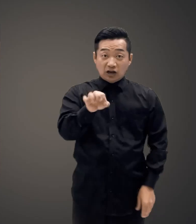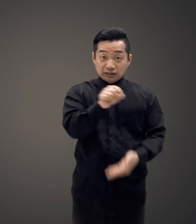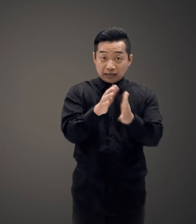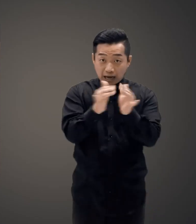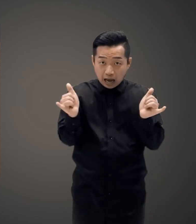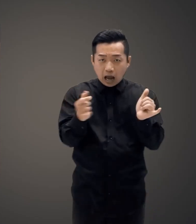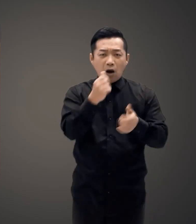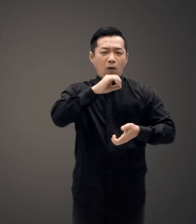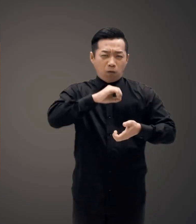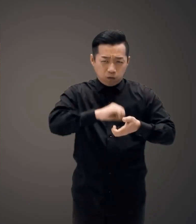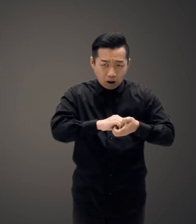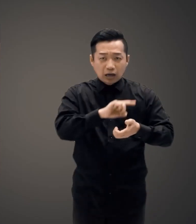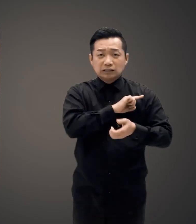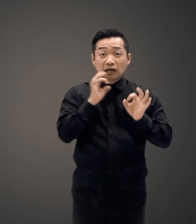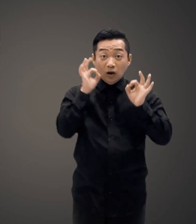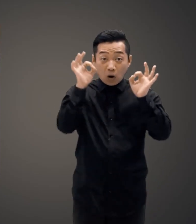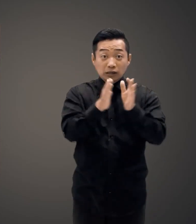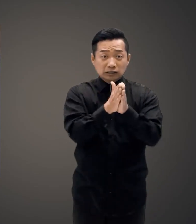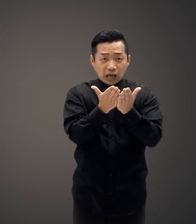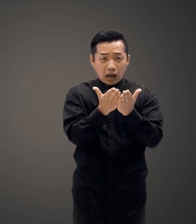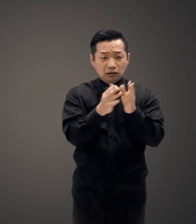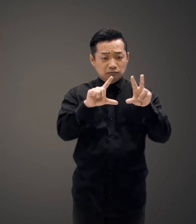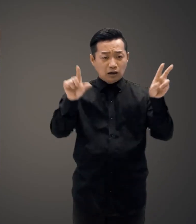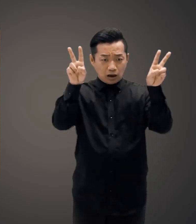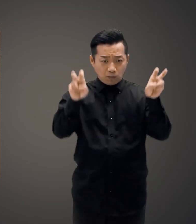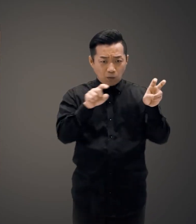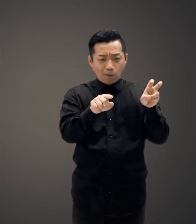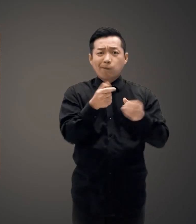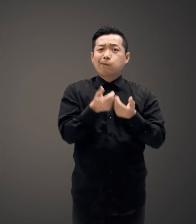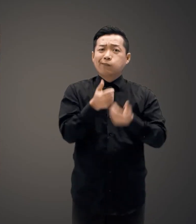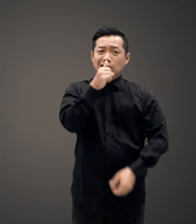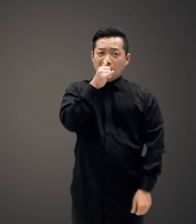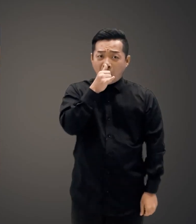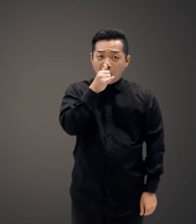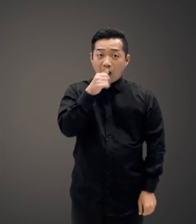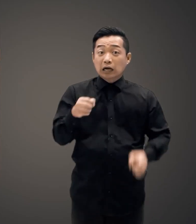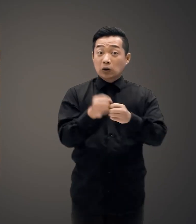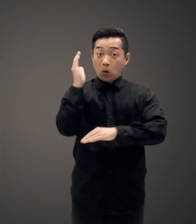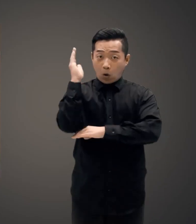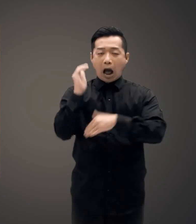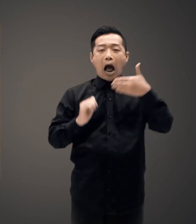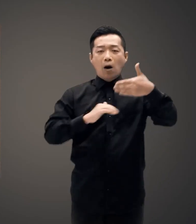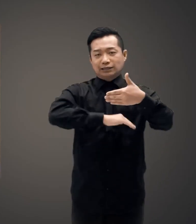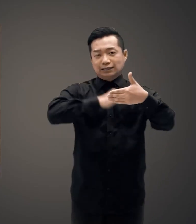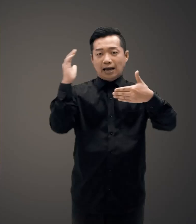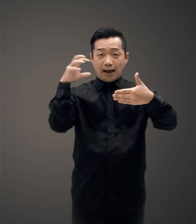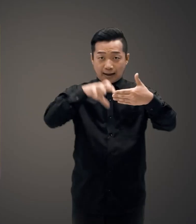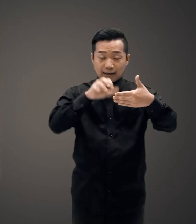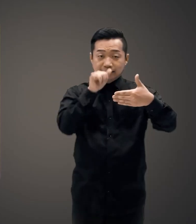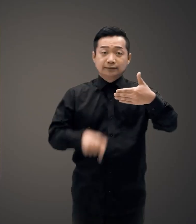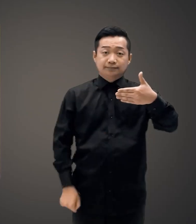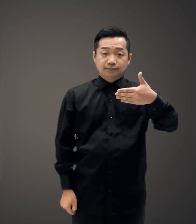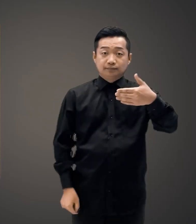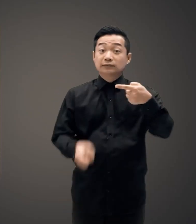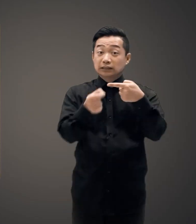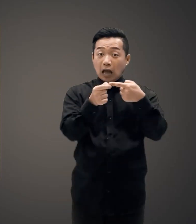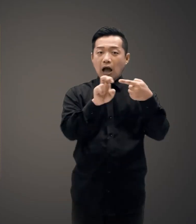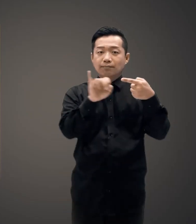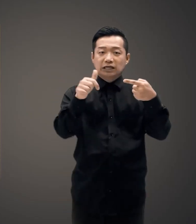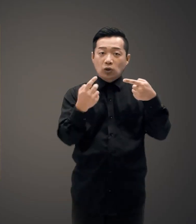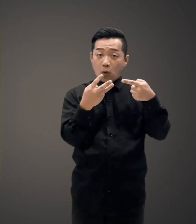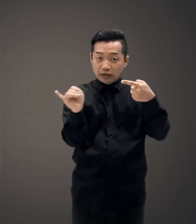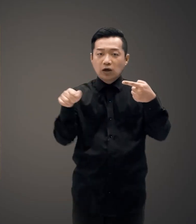문진영 작가의 최소한의 최선 책은 제목부터 어딘가 독특합니다. 이 소설은 9개의 이야기를 담고